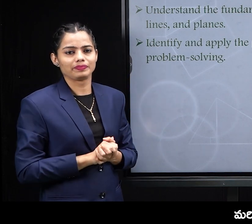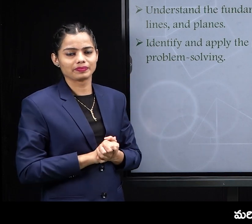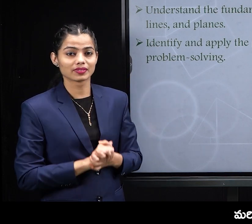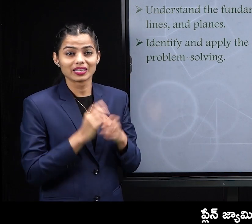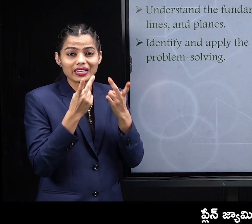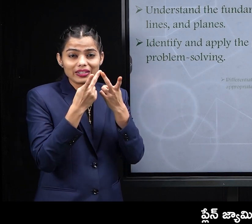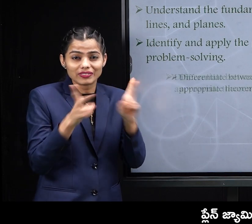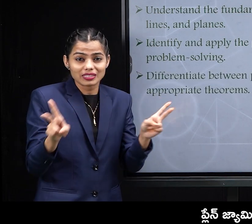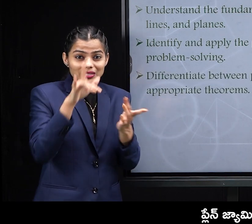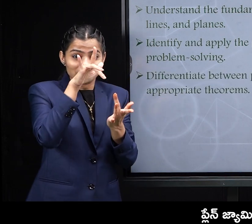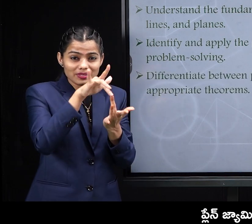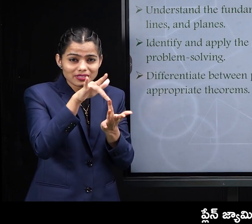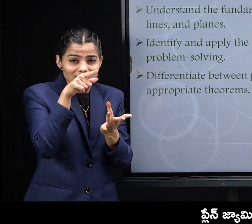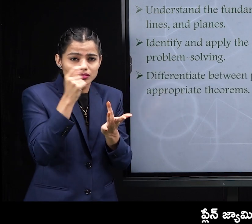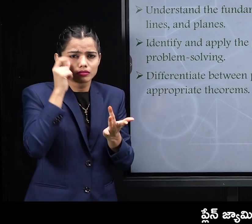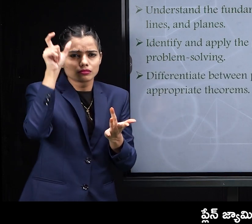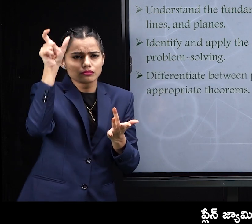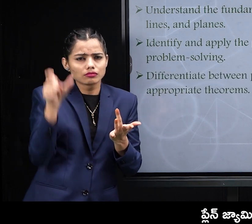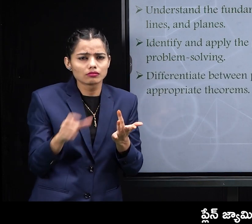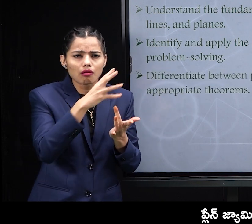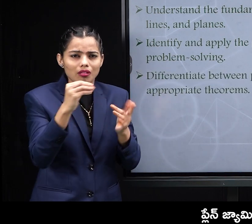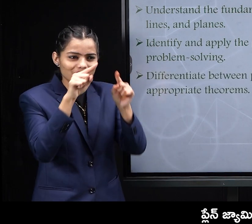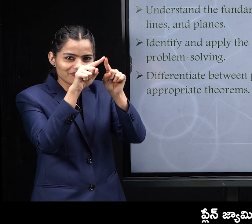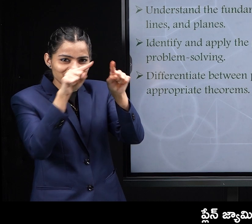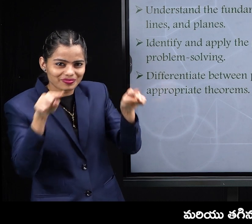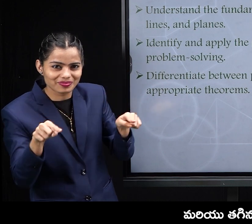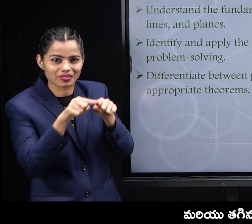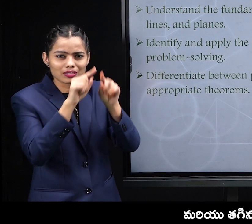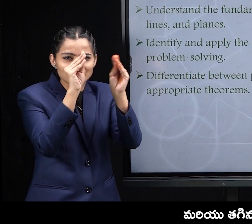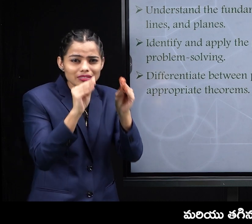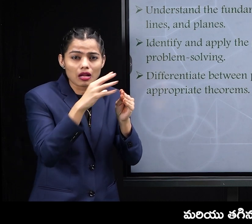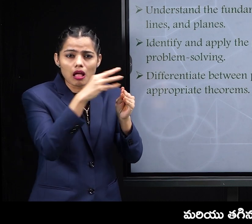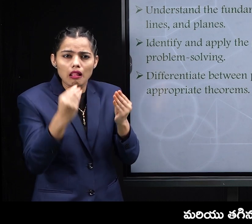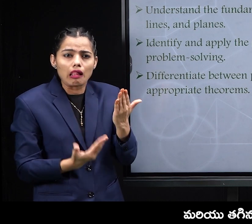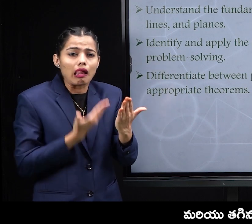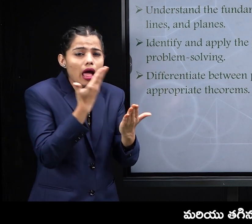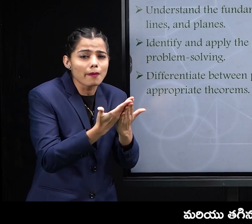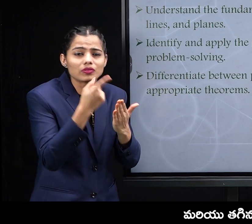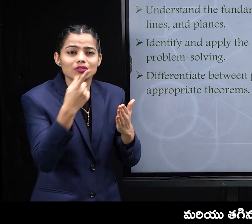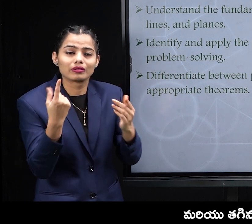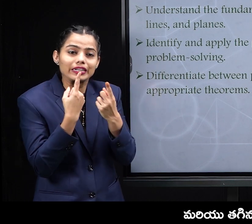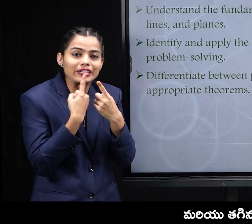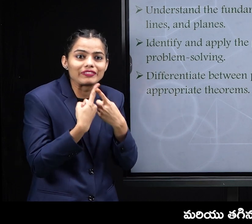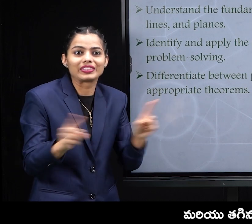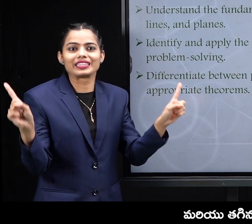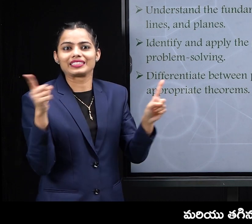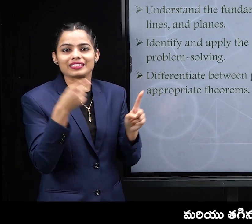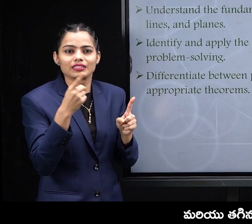జేయండి ప్లేన జామితి మధ్య తేడాను గుర్తించండి మరియు తగిన సిద్ధాంతాలను వర్తింప జేయండి